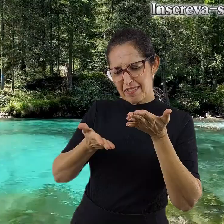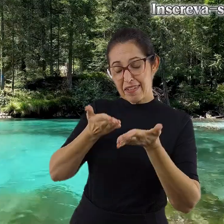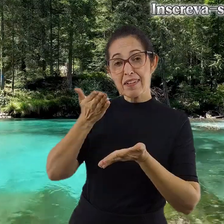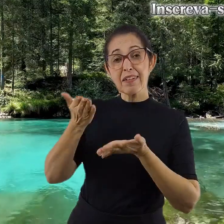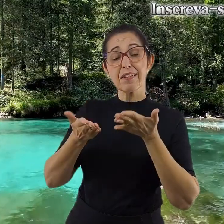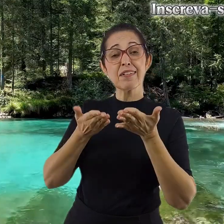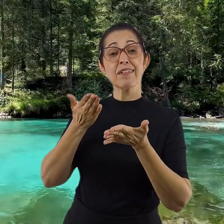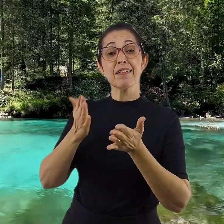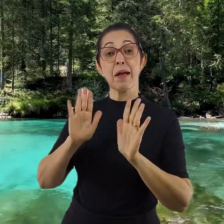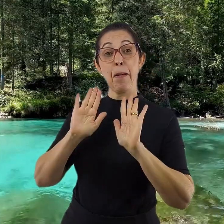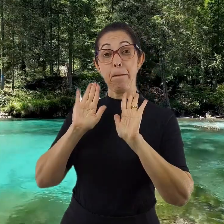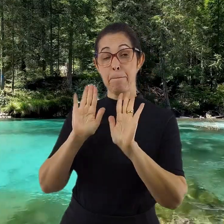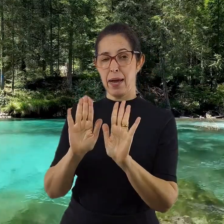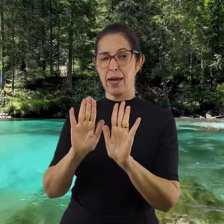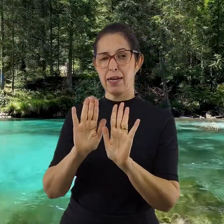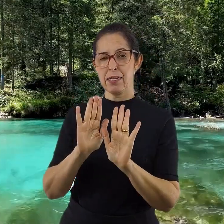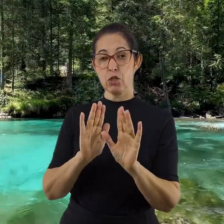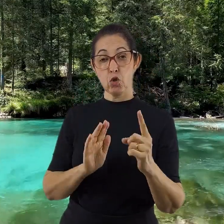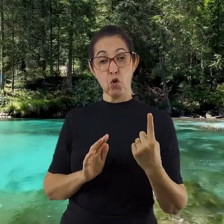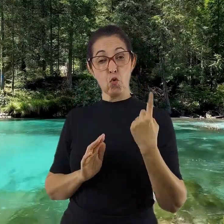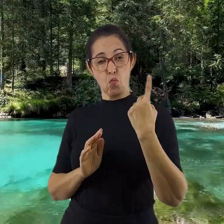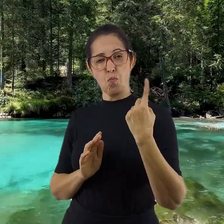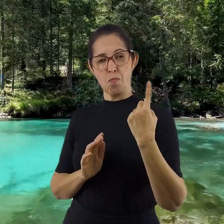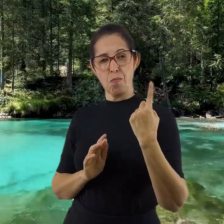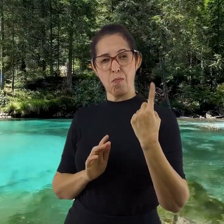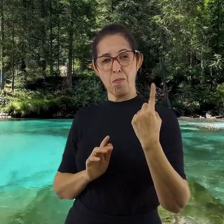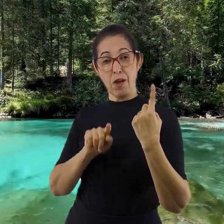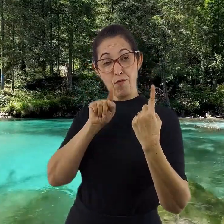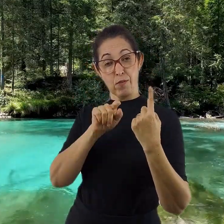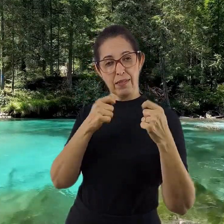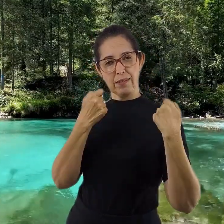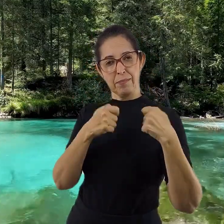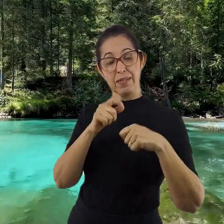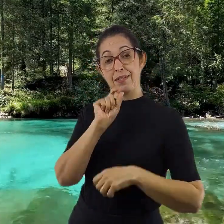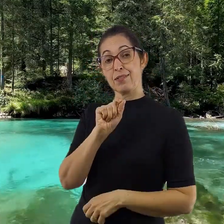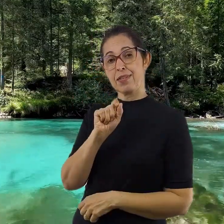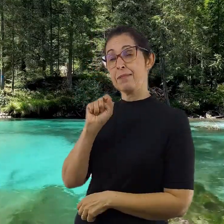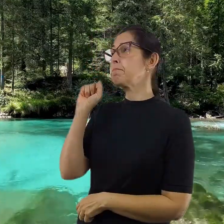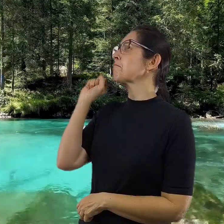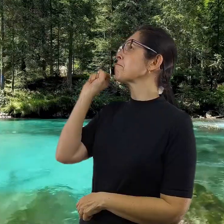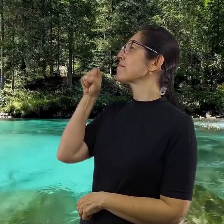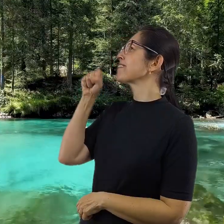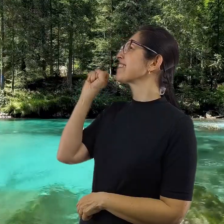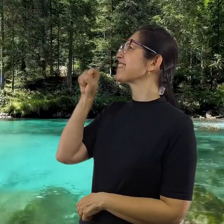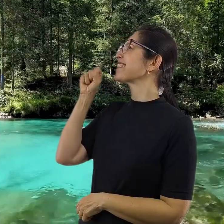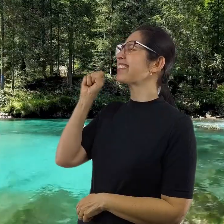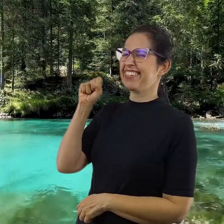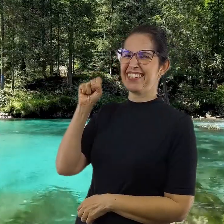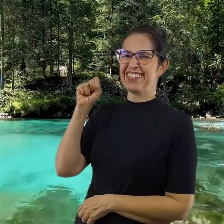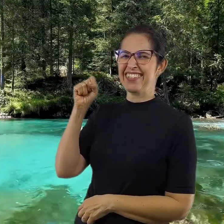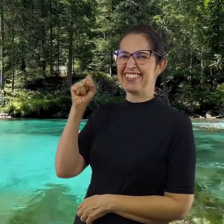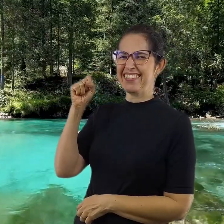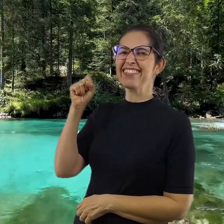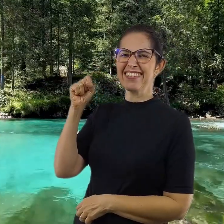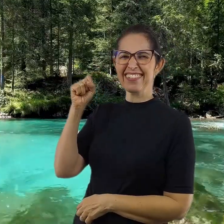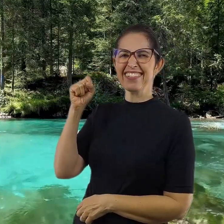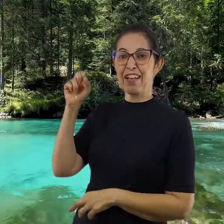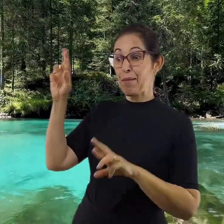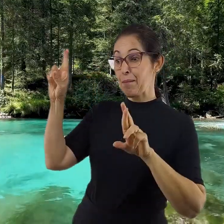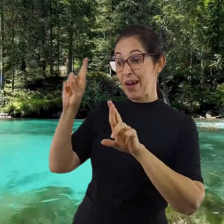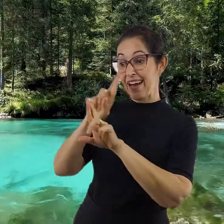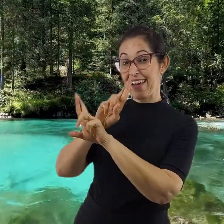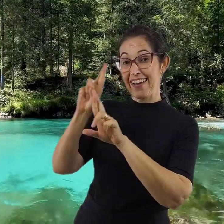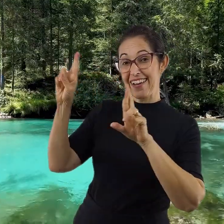A única coisa que depende do homem é dizer sim, que tudo vem dele. É uma história entre Deus e o homem. Deus